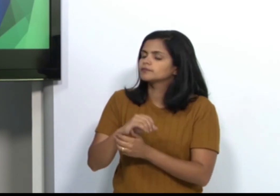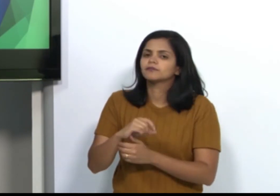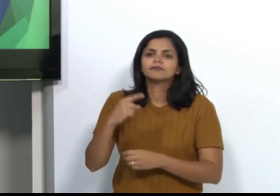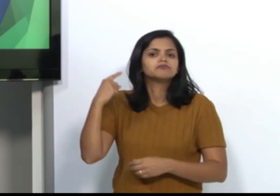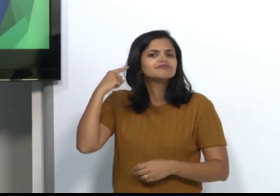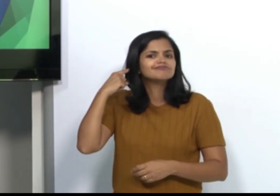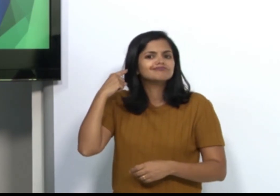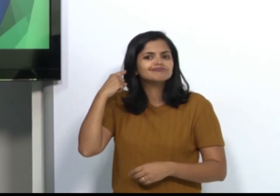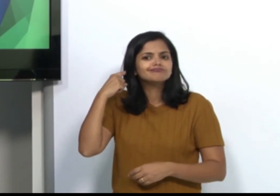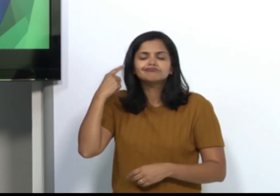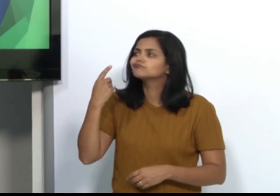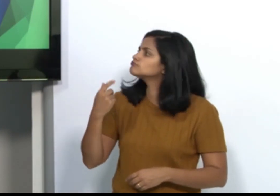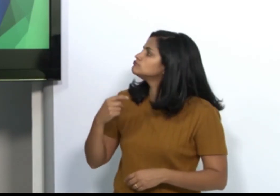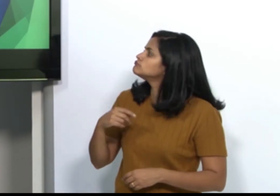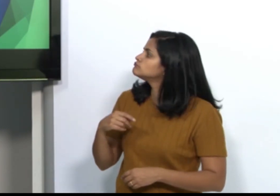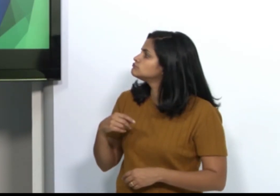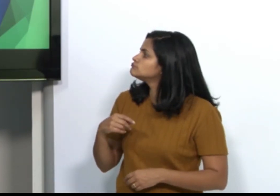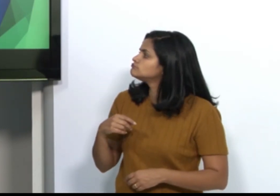para marcar a pontuação.